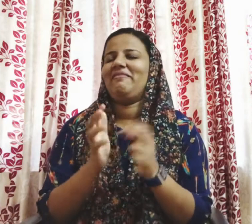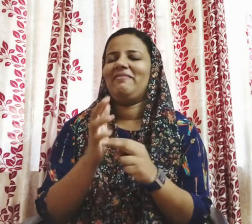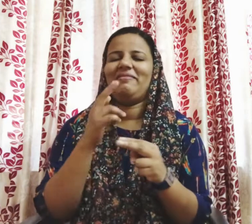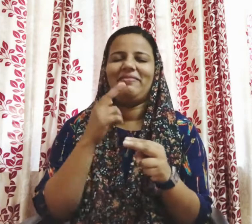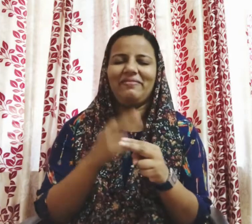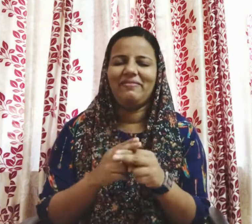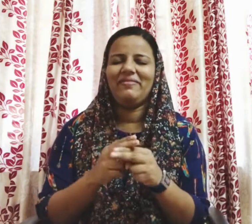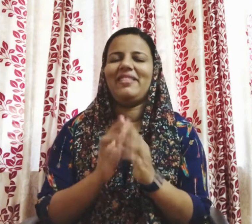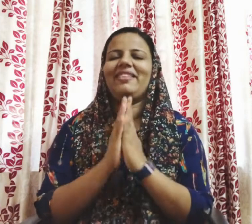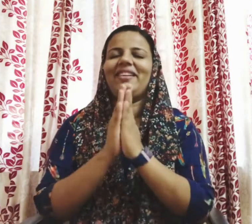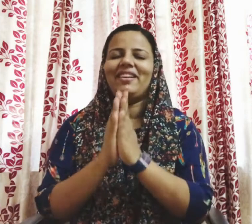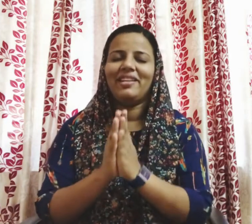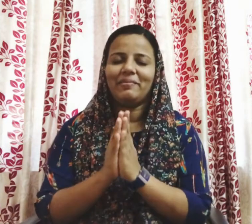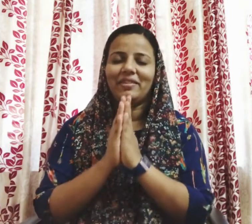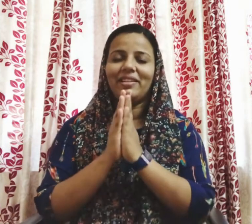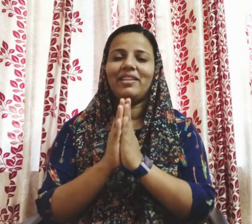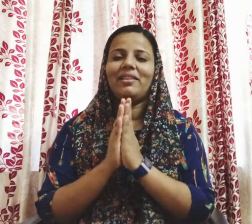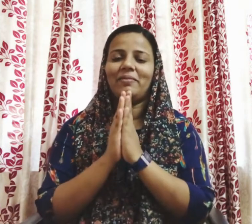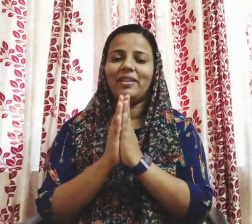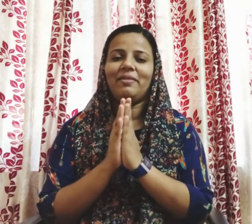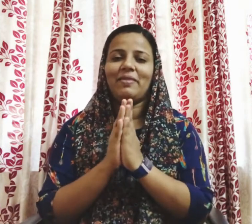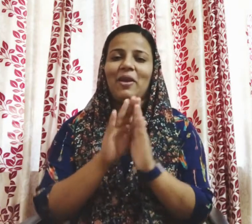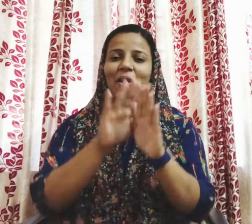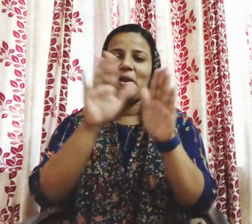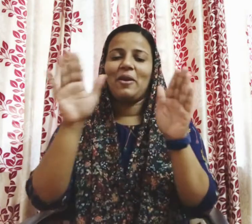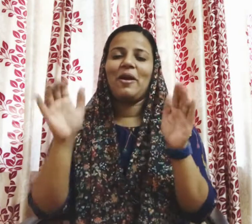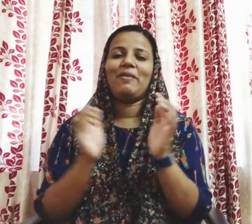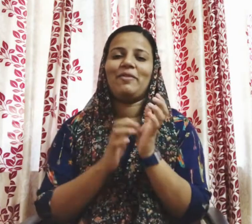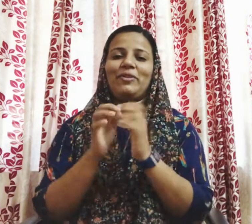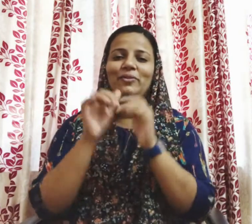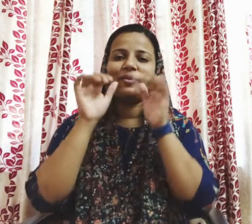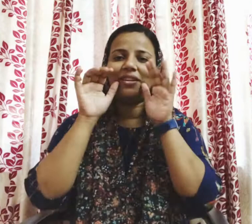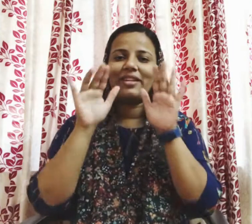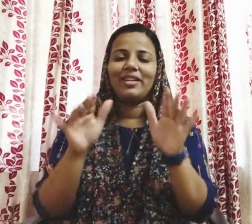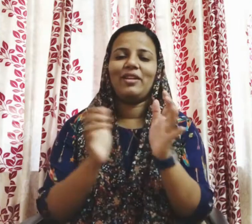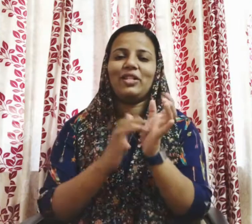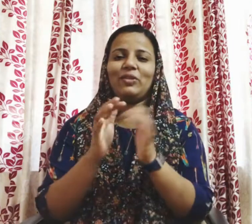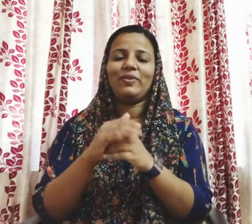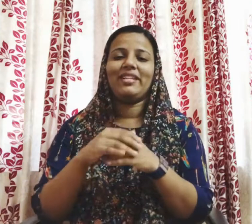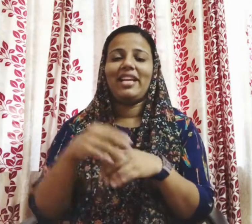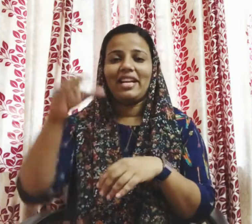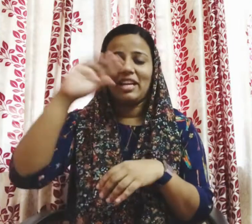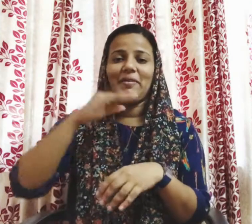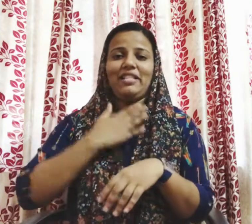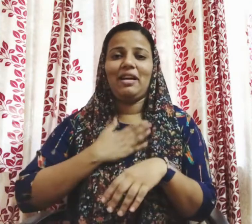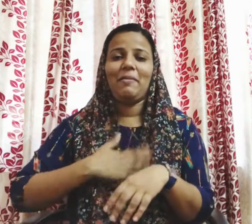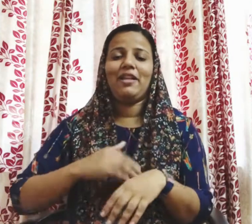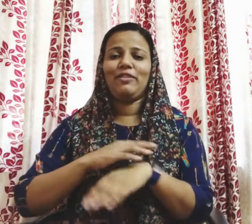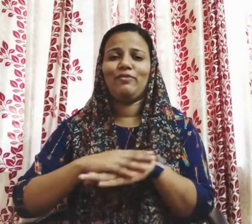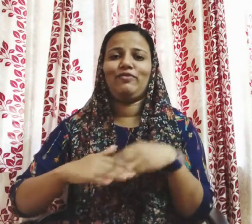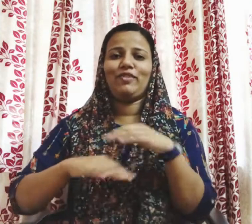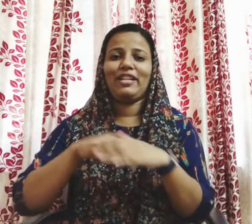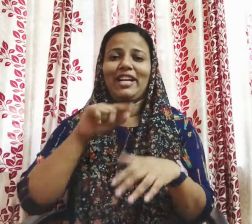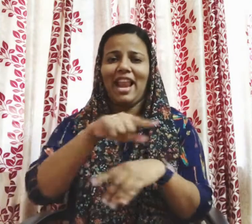യേശു ക്രിസ്തുവിൻ്റെ നാമത്തിൽ തന്നെ ആമീൻ, ആമീൻ, ആമീൻ. കഥാവ് നിങ്ങളെ അനുഗ്രഹിക്കട്ടെ. കഥാവിൻ്റെ കൃപയും സമാധാനവും സ്വസ്ഥതയും നിങ്ങളുടെ